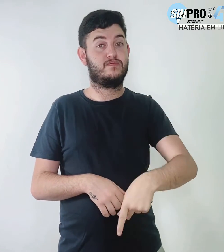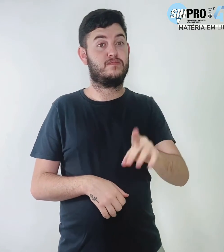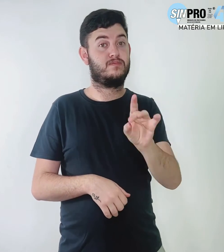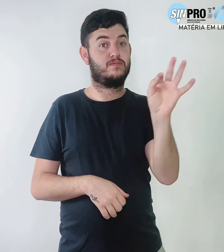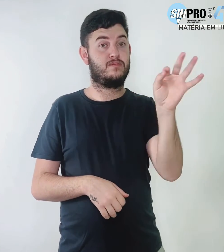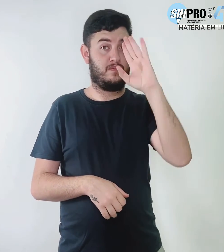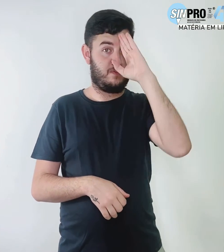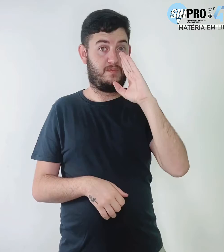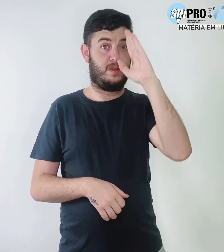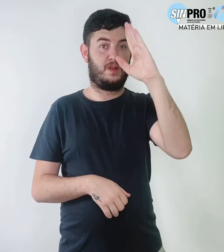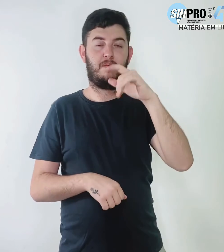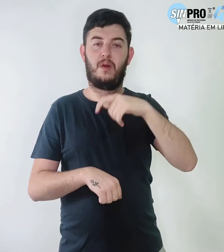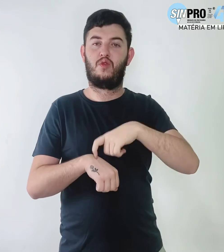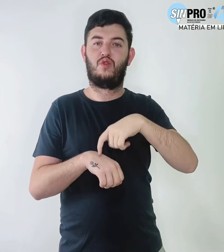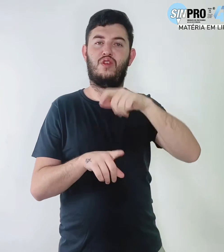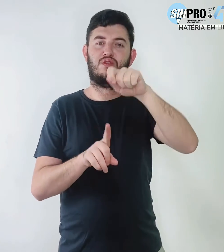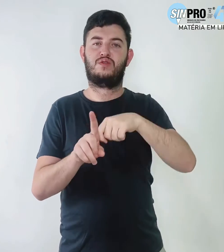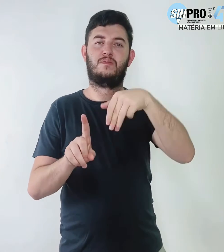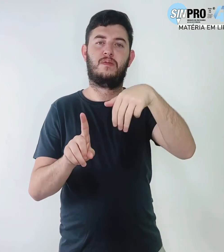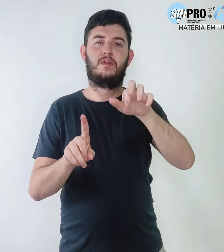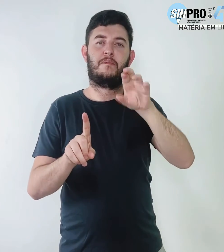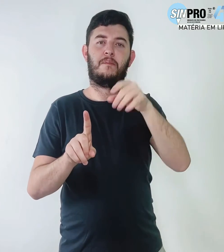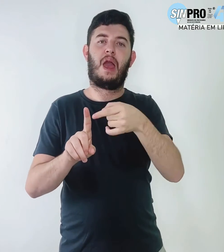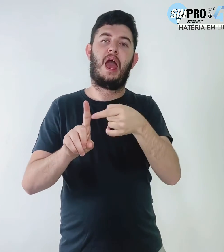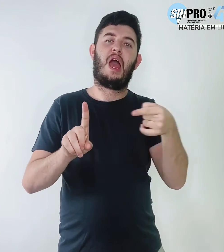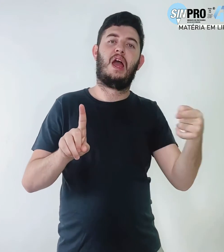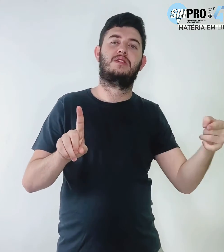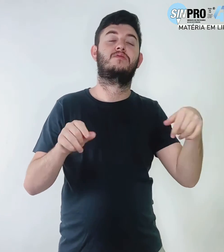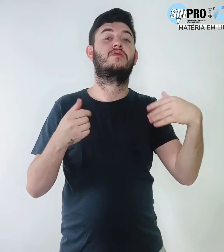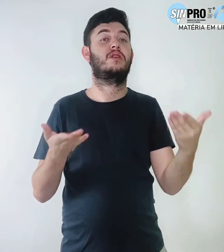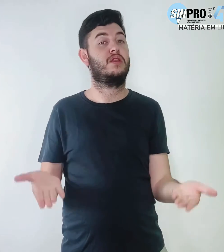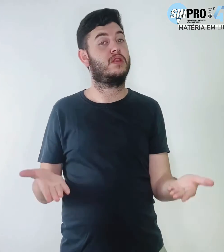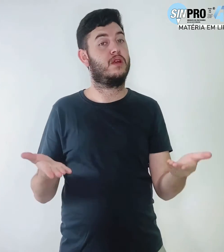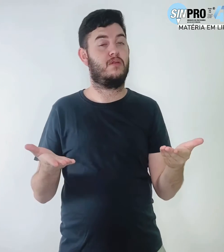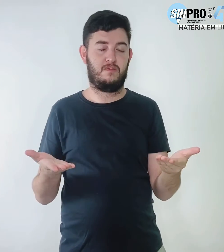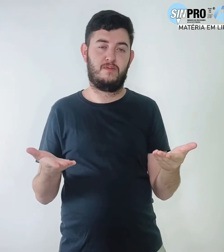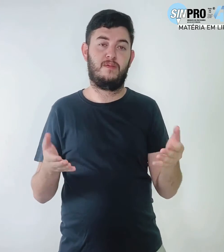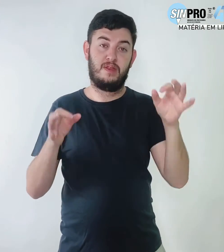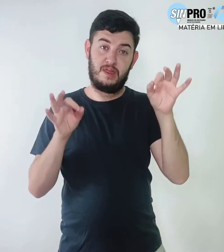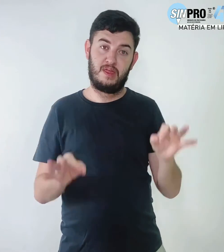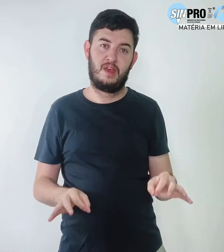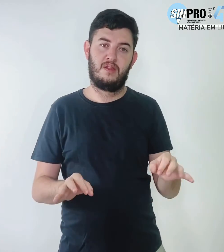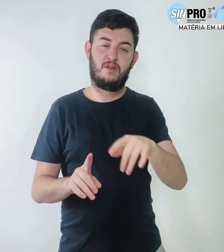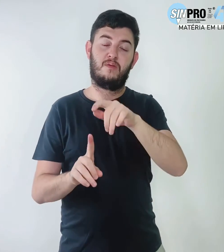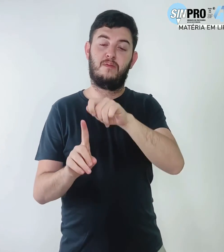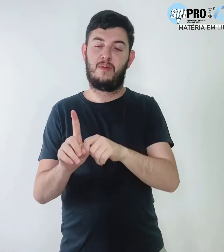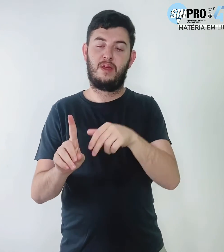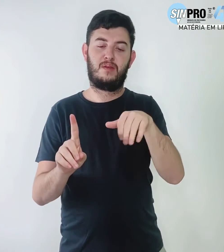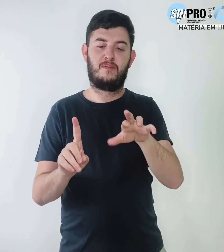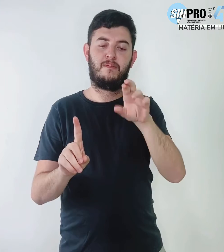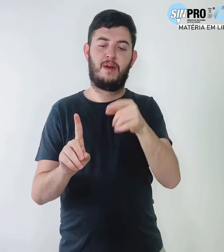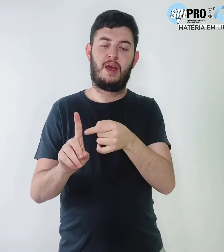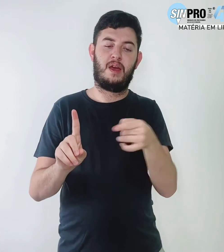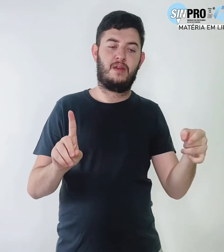DF, principalmente durante o mês de março. E é aí, justamente, este período